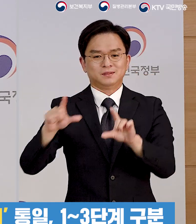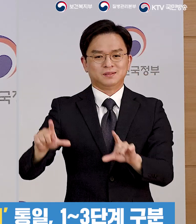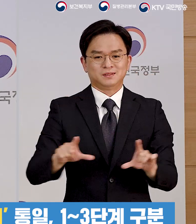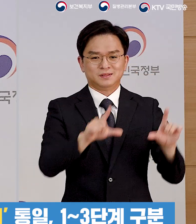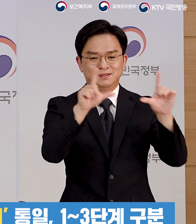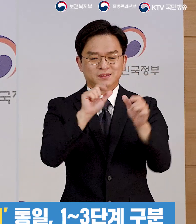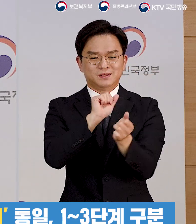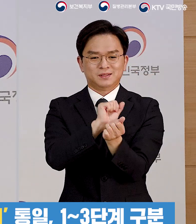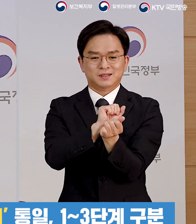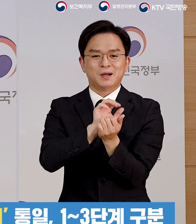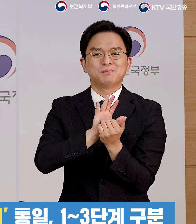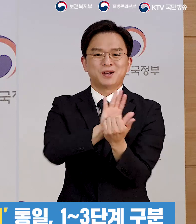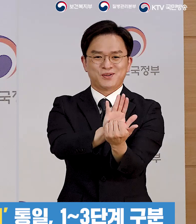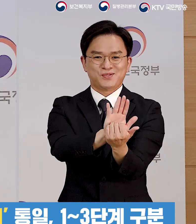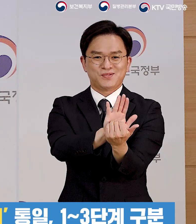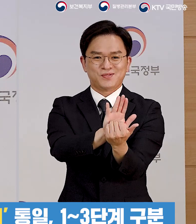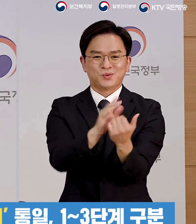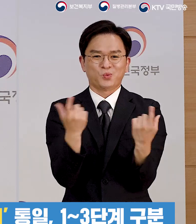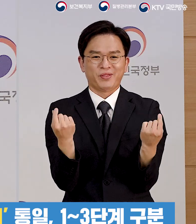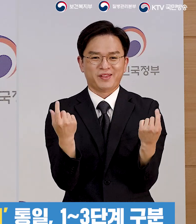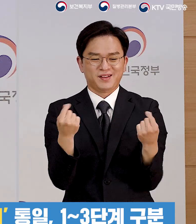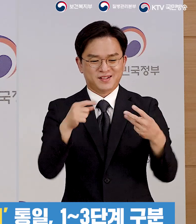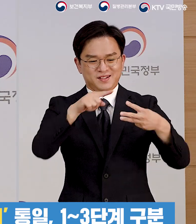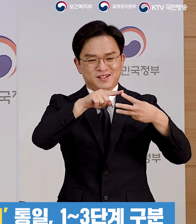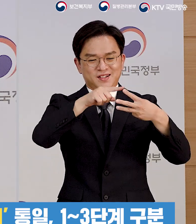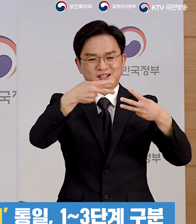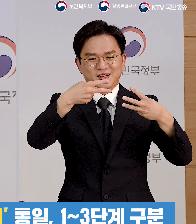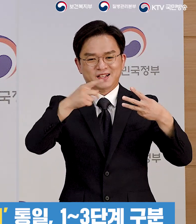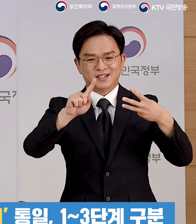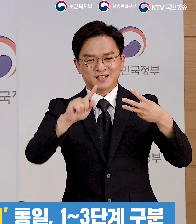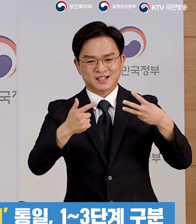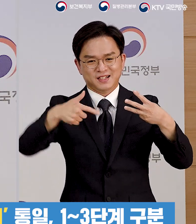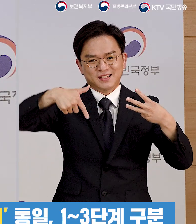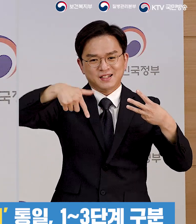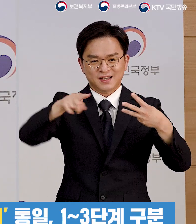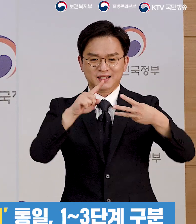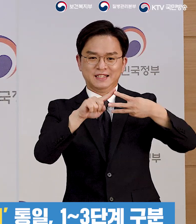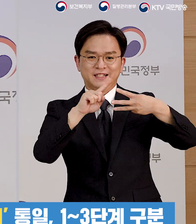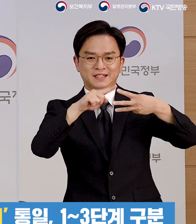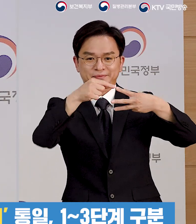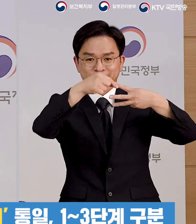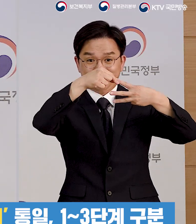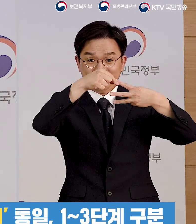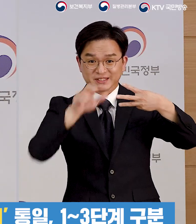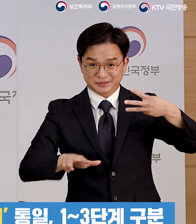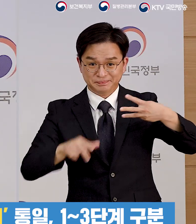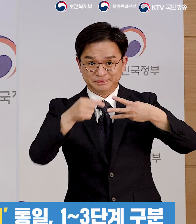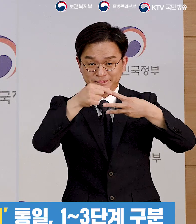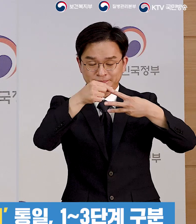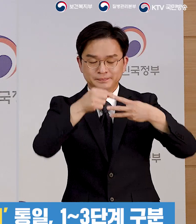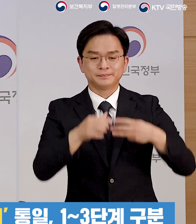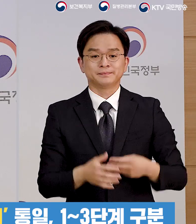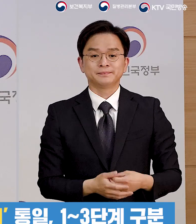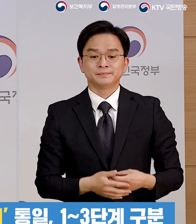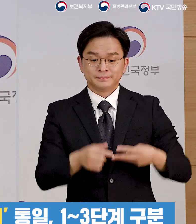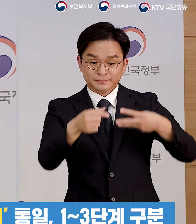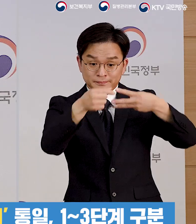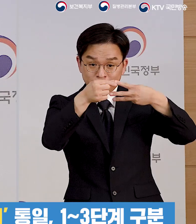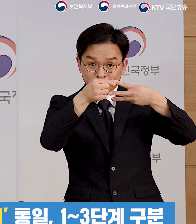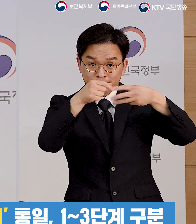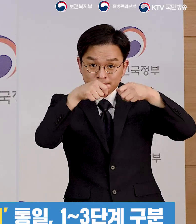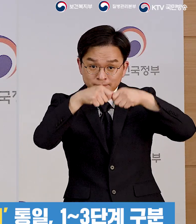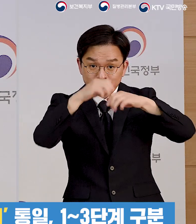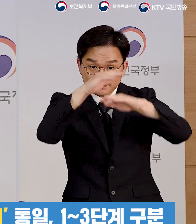현재는 사회적 거리두기의 1단계로서 기존에 익숙하신 생활 속 거리두기가 이에 해당합니다.